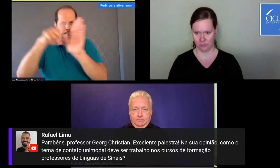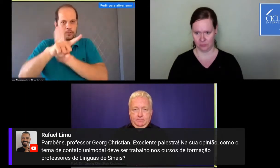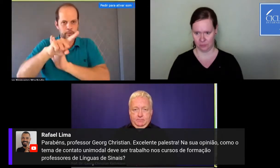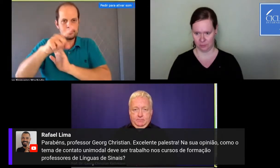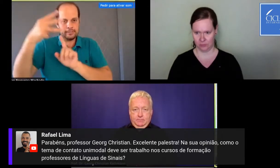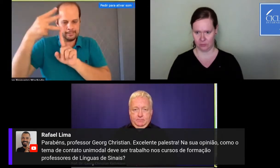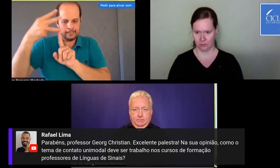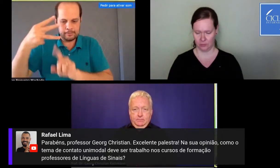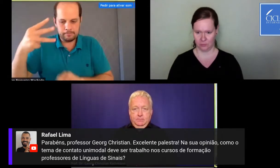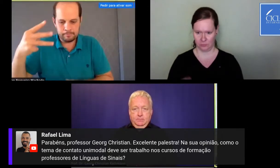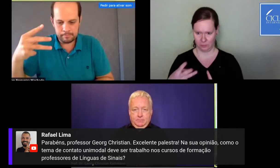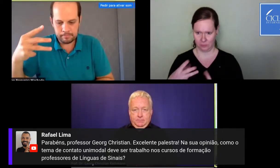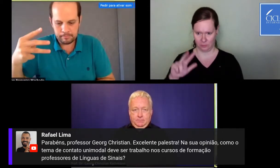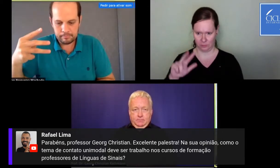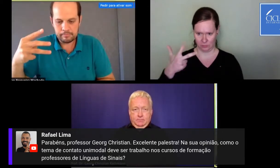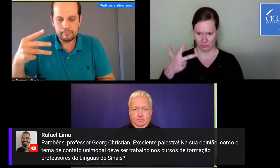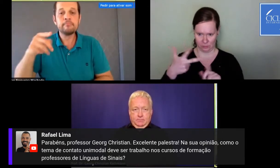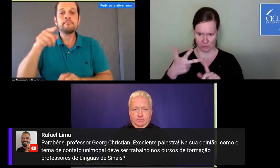Temos mais uma pergunta.